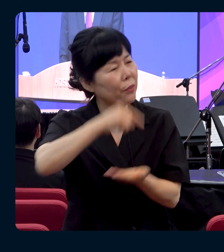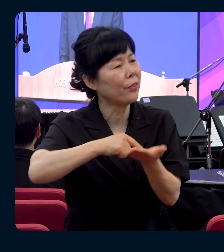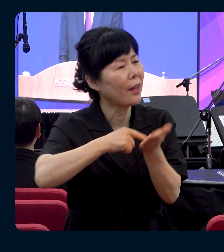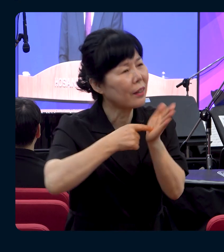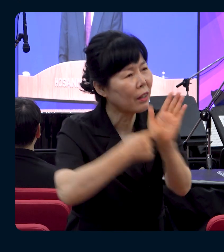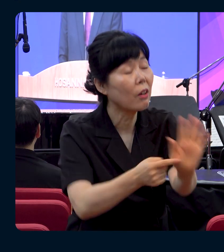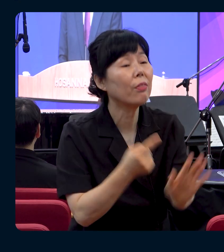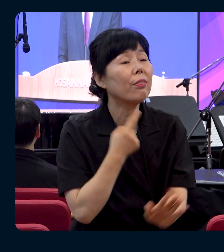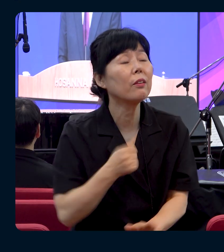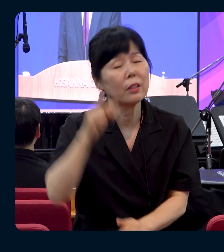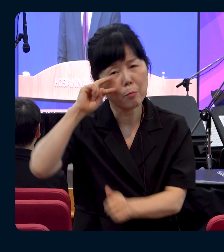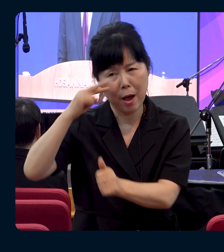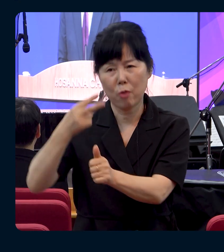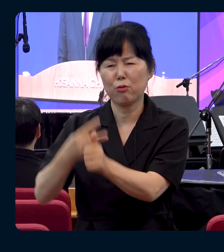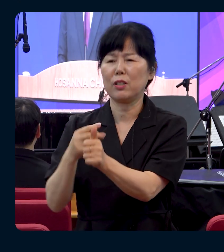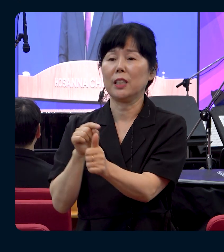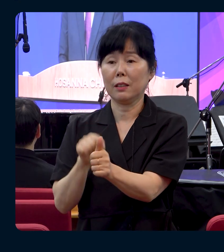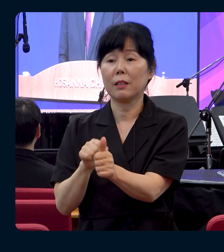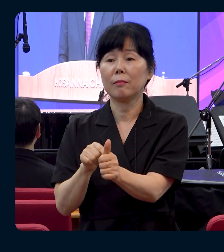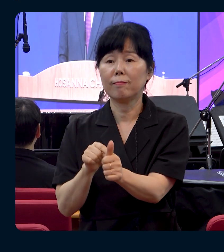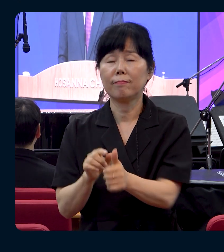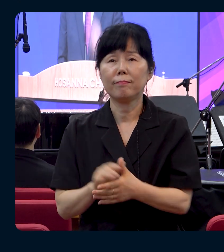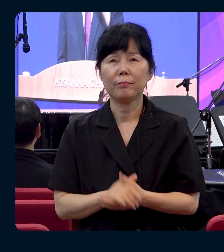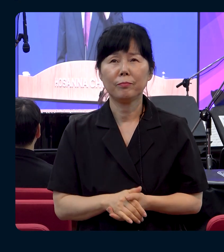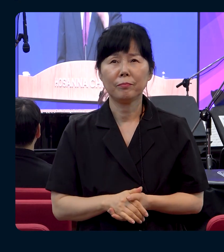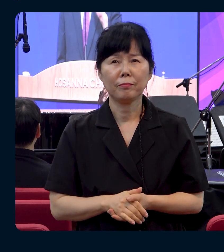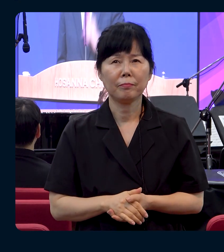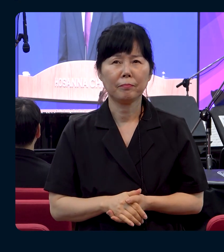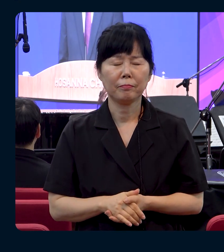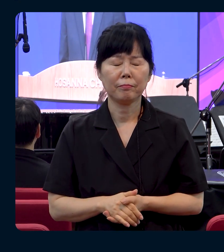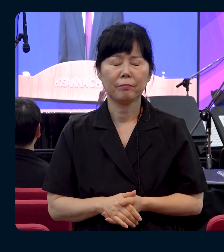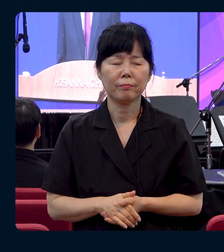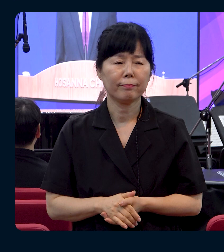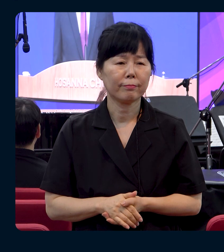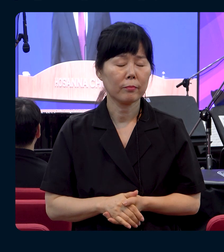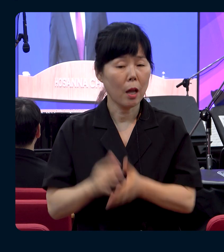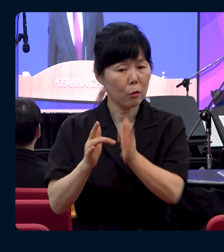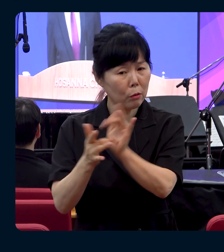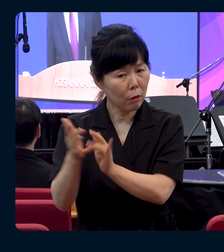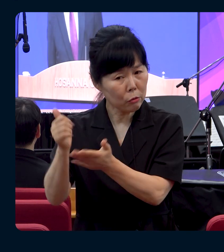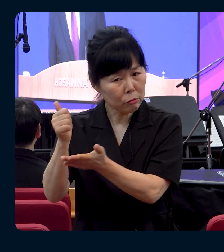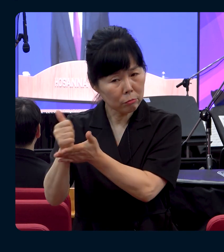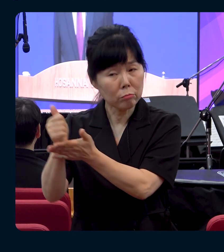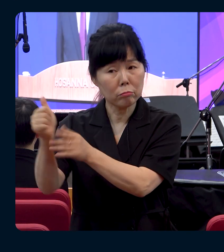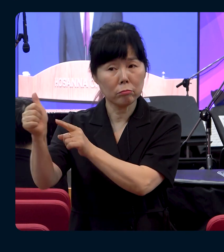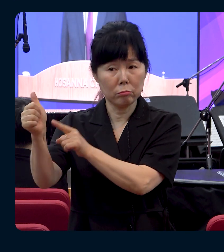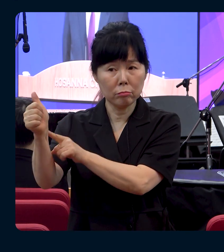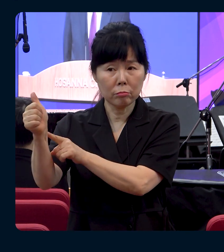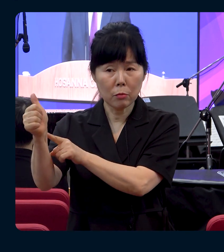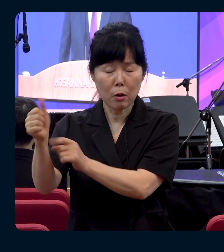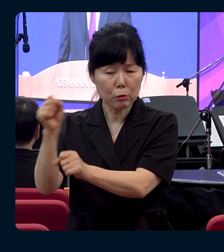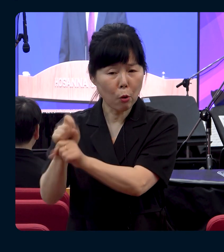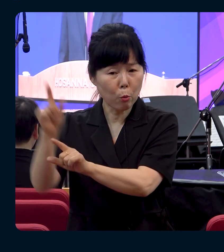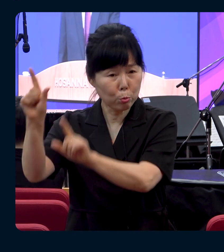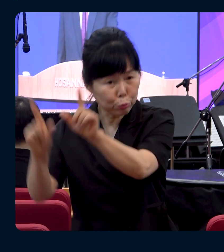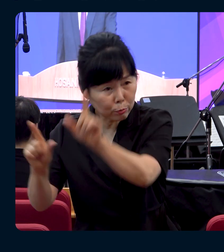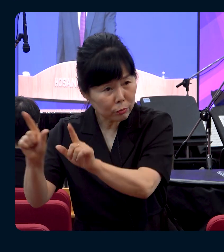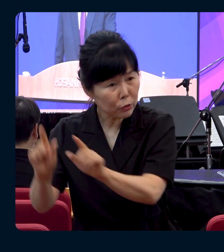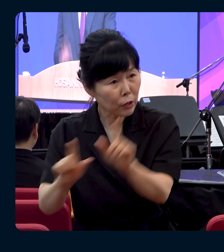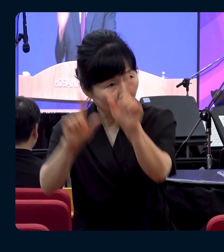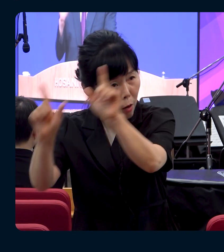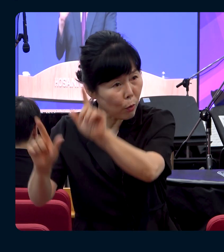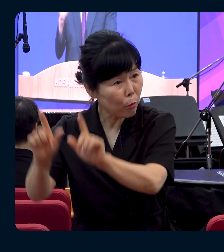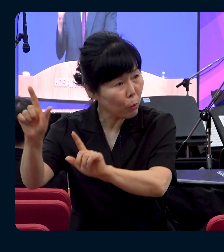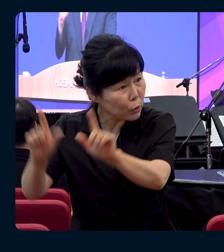우리에게 보여준 그런 사람이었다 하는 것이죠. 자, 그런데 예수님에 대해서는요, 그분의 성품이나 삶의 모습에